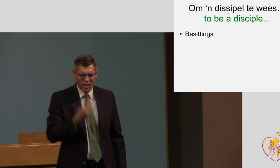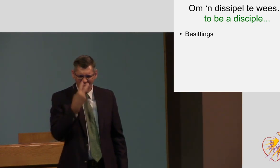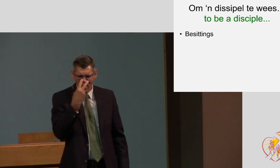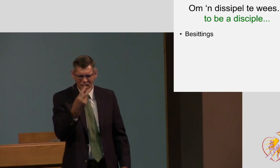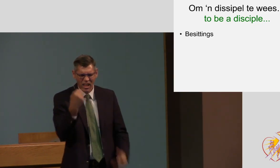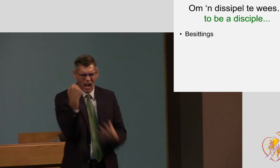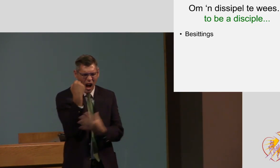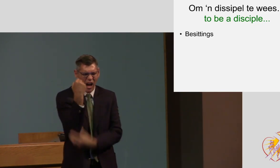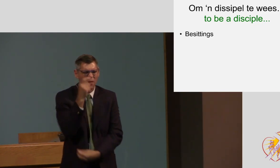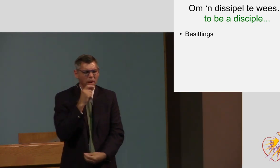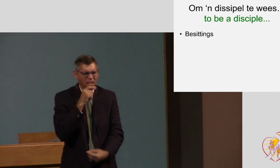Sien ek arme mense raak?